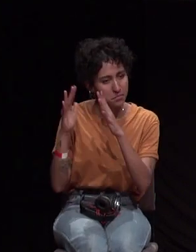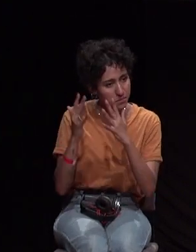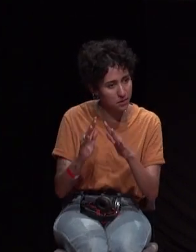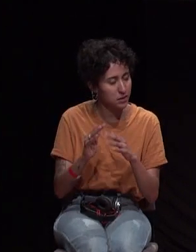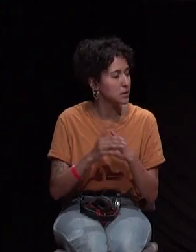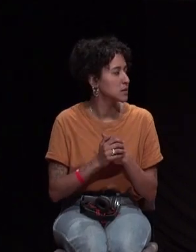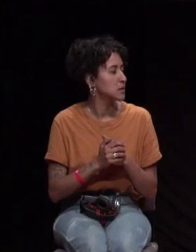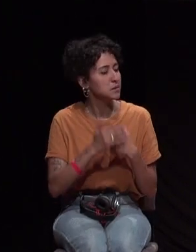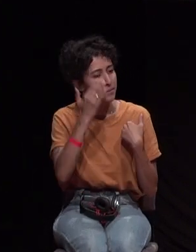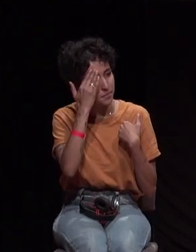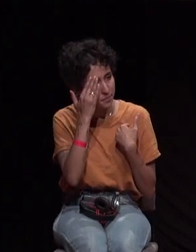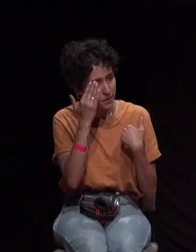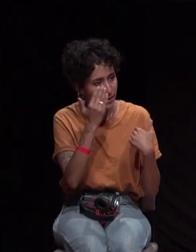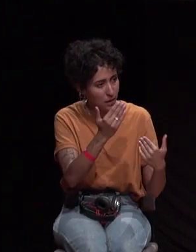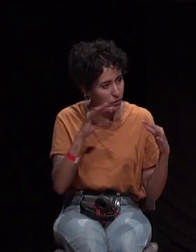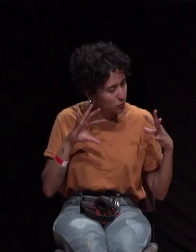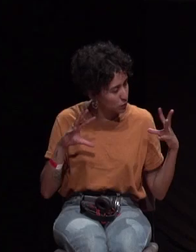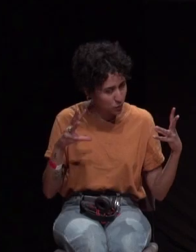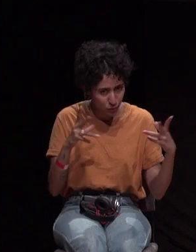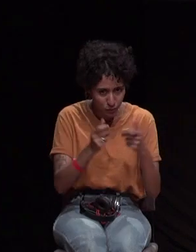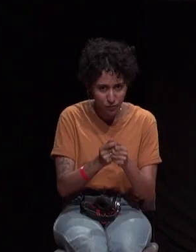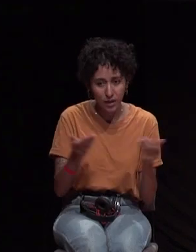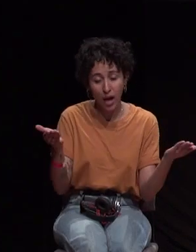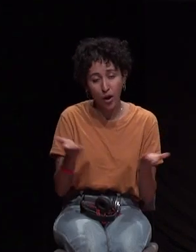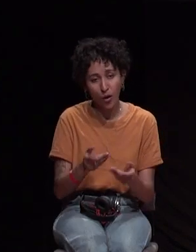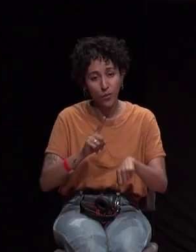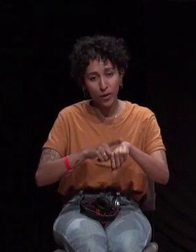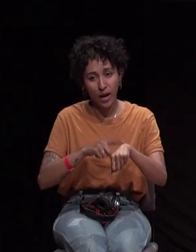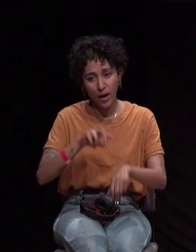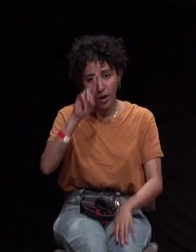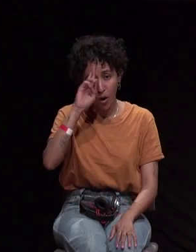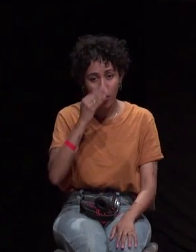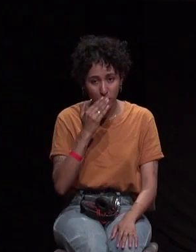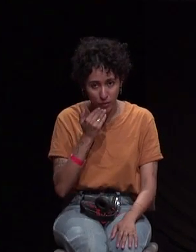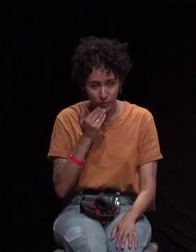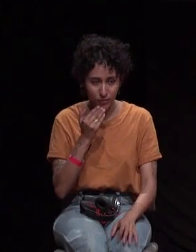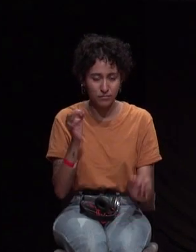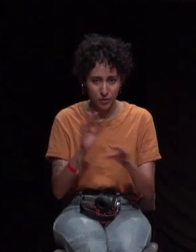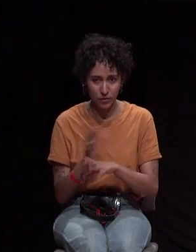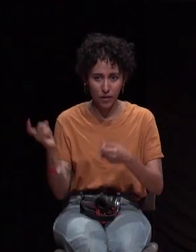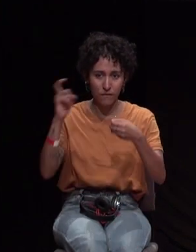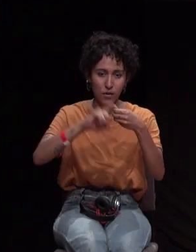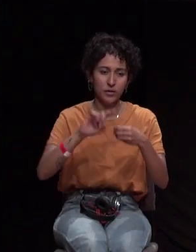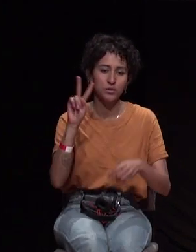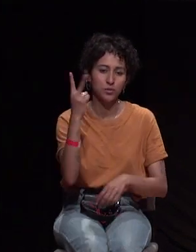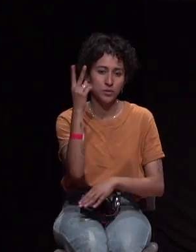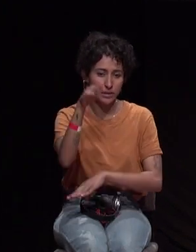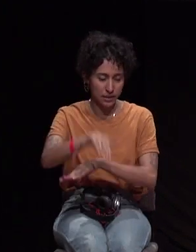Obrigado a presença de vocês. Vamos almoçar agora. Retornamos às 14 horas. Obrigado.